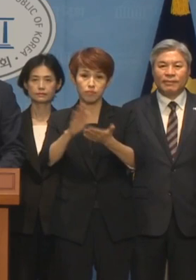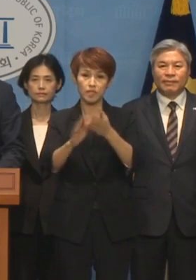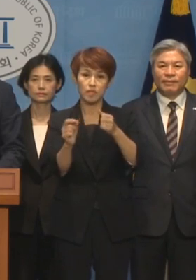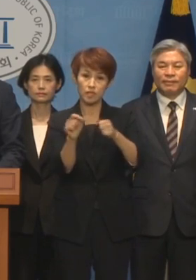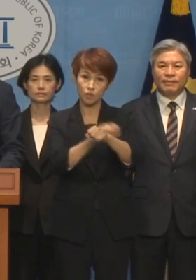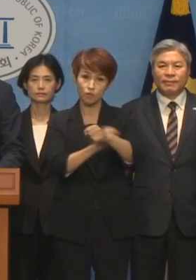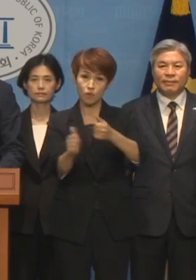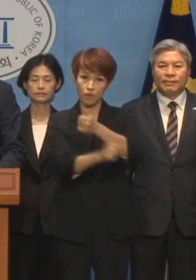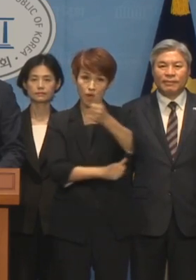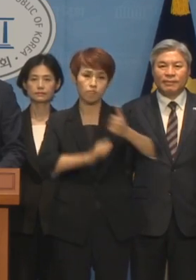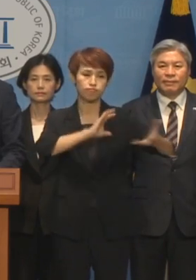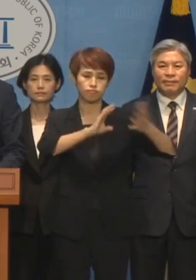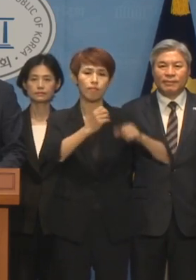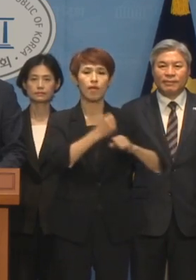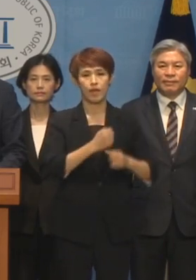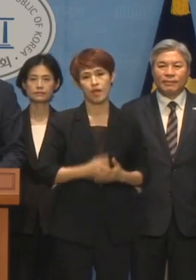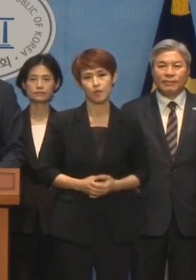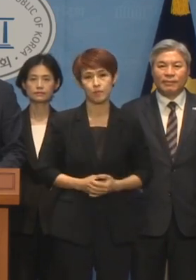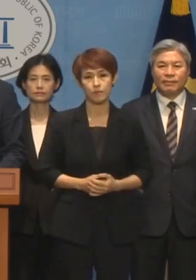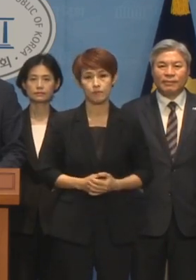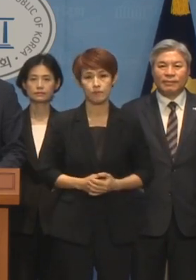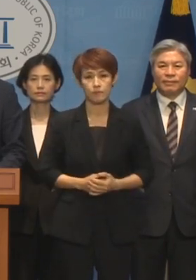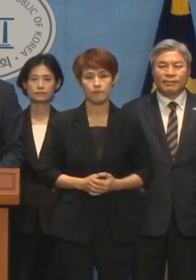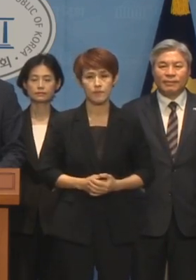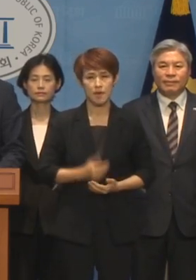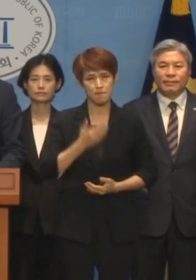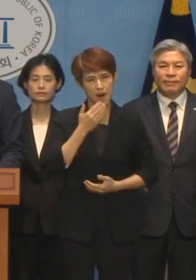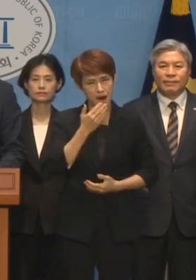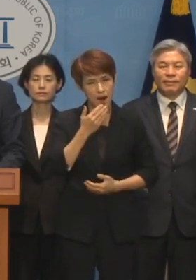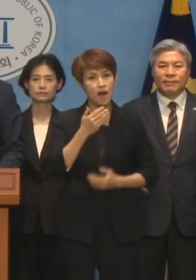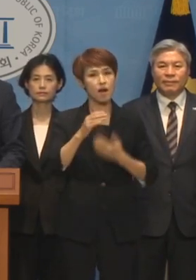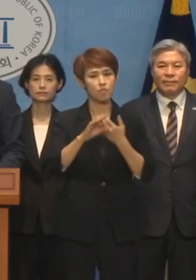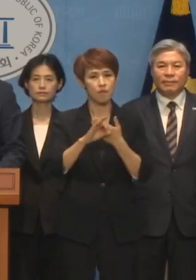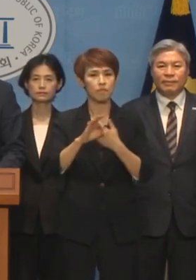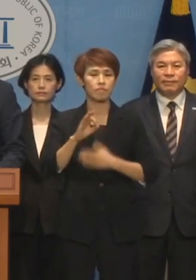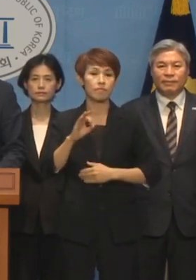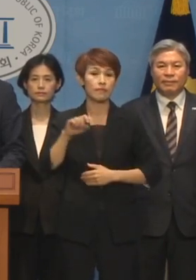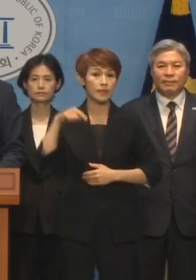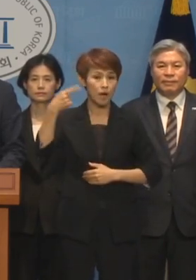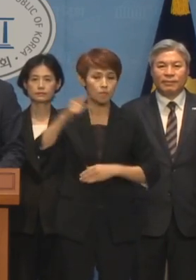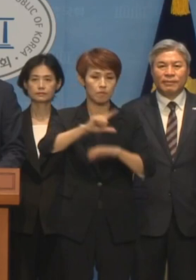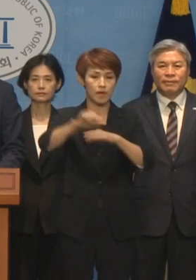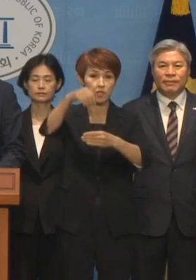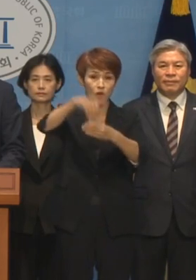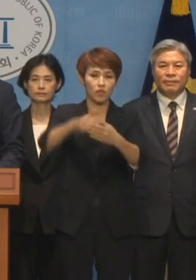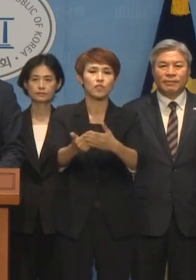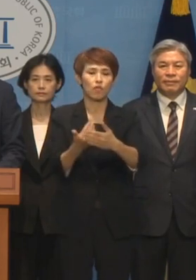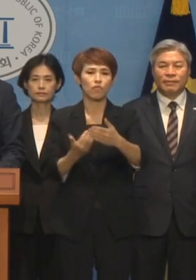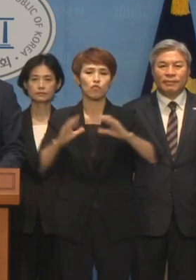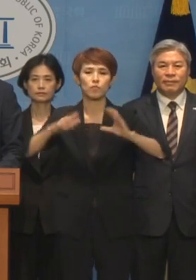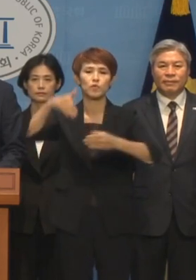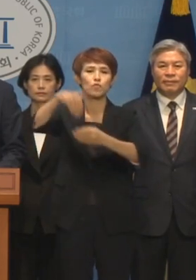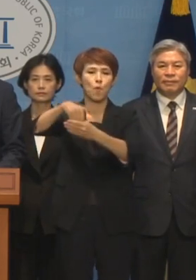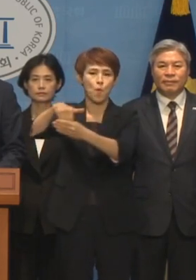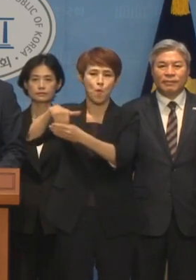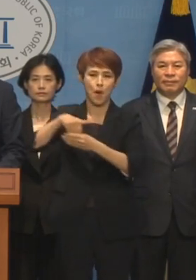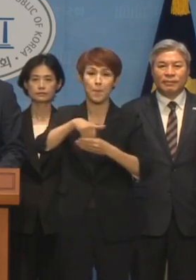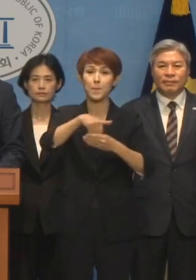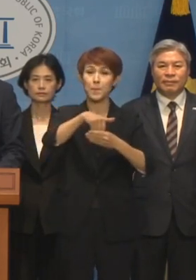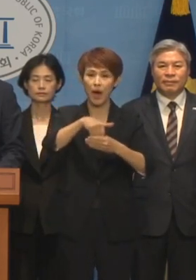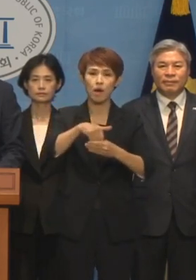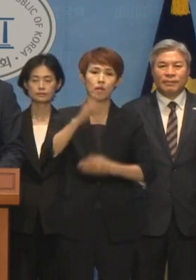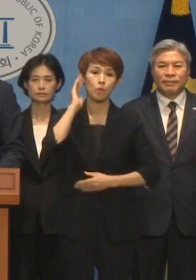됩니다. 혁신당은 가능한 다음 지방선거 전에 국민투표를 실시하고